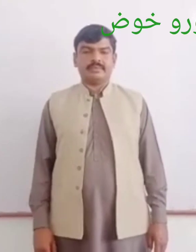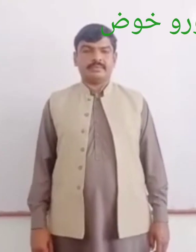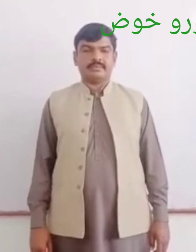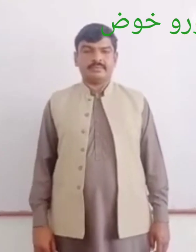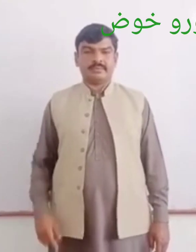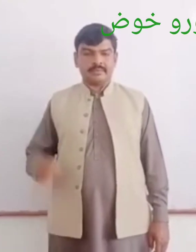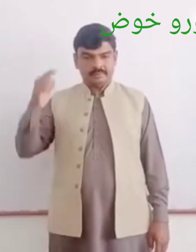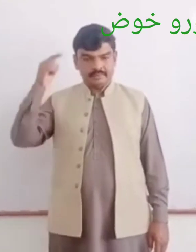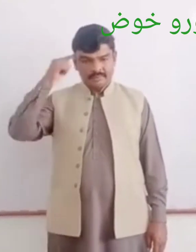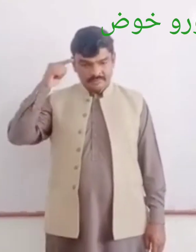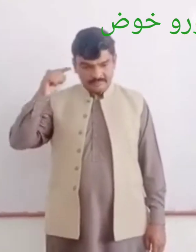गौरखोज,